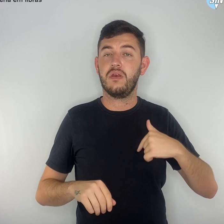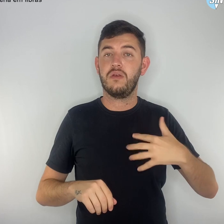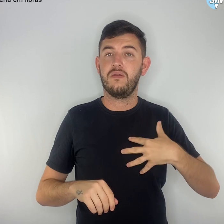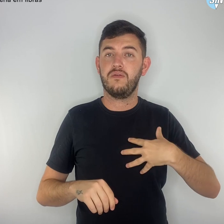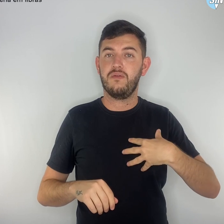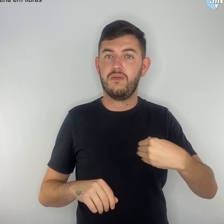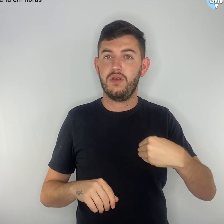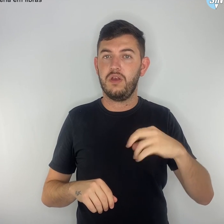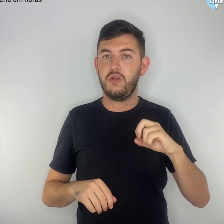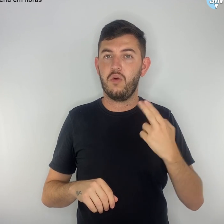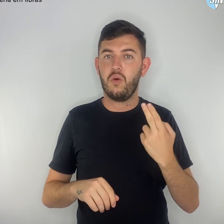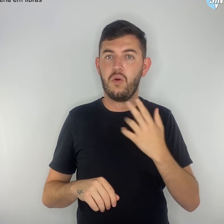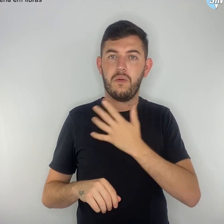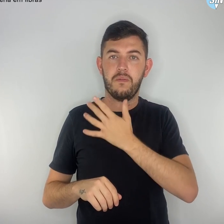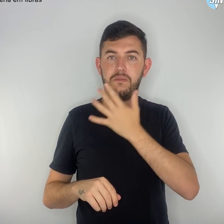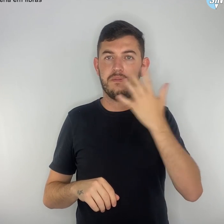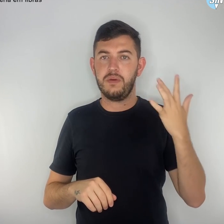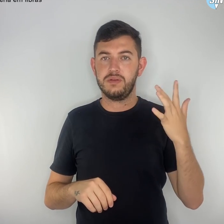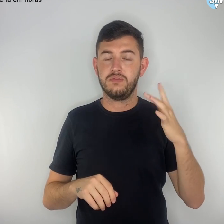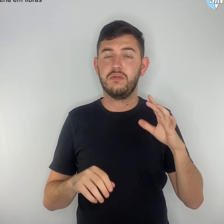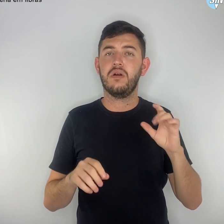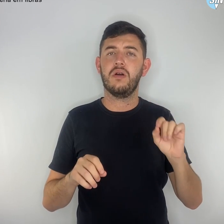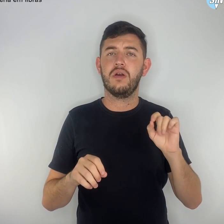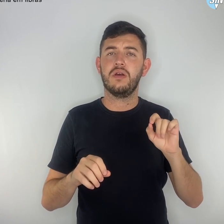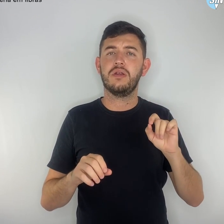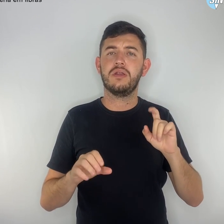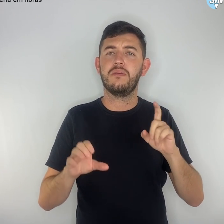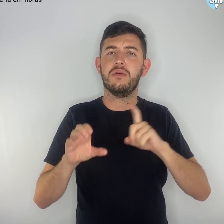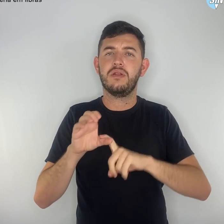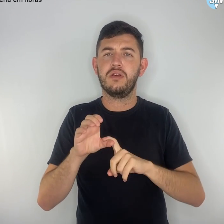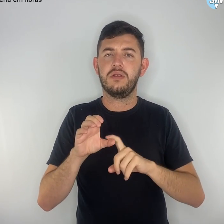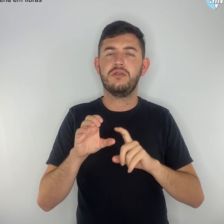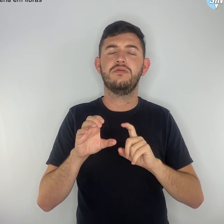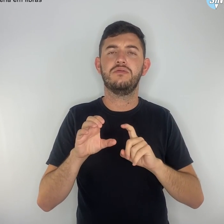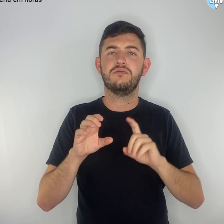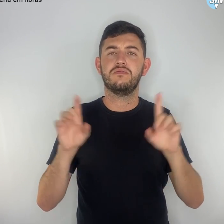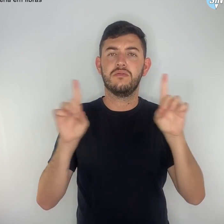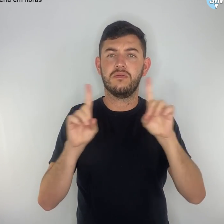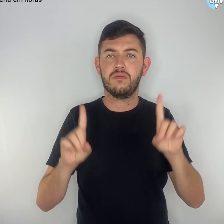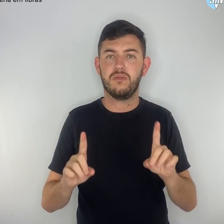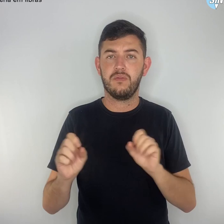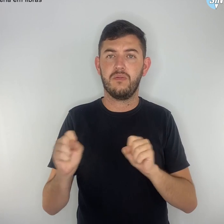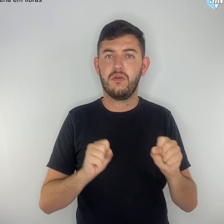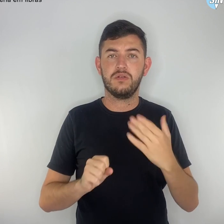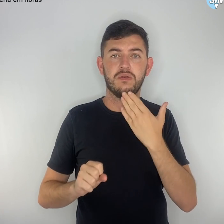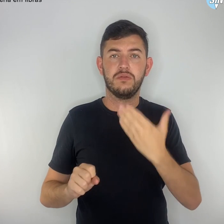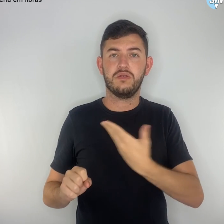deficiência podem solicitar redução da jornada de trabalho ao governo do Distrito